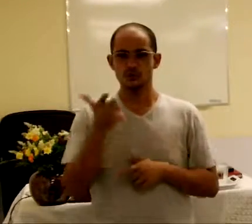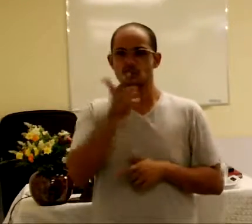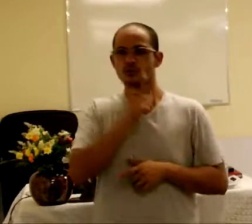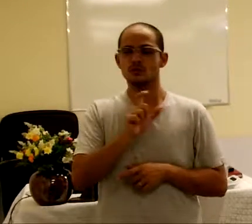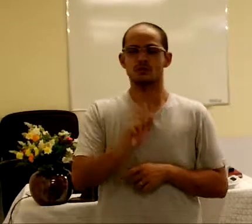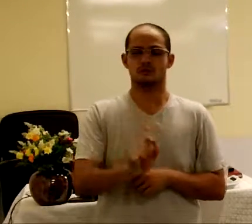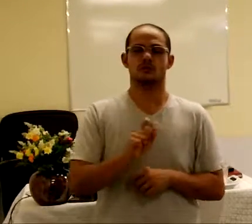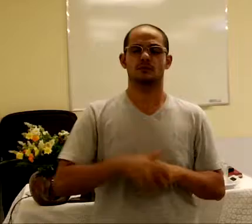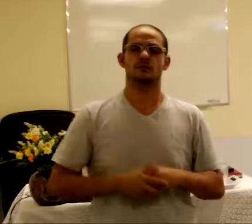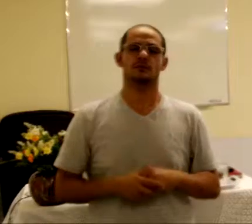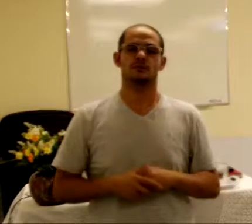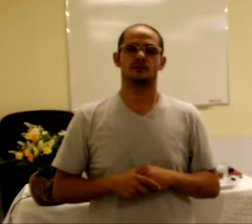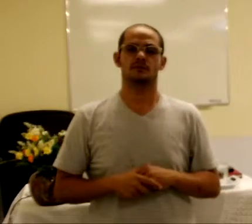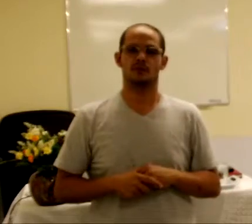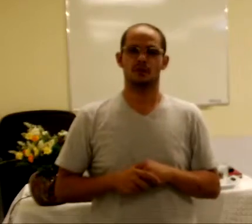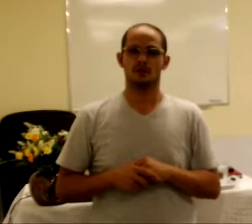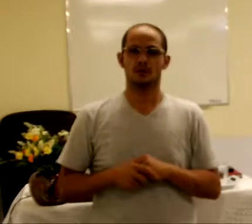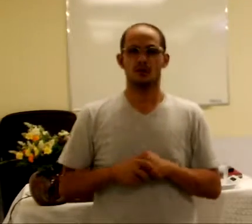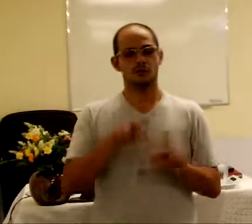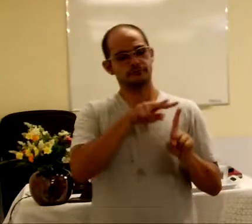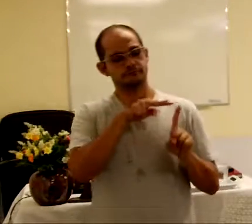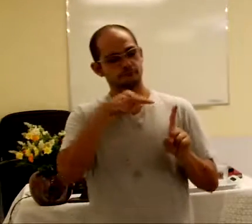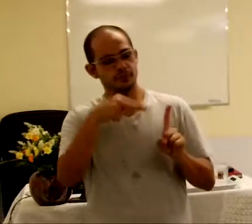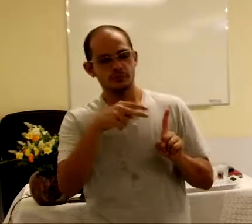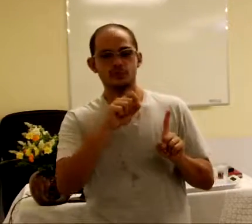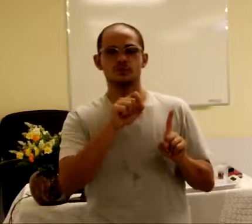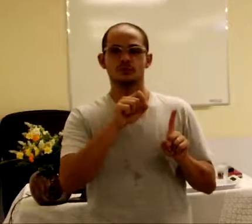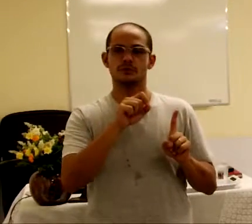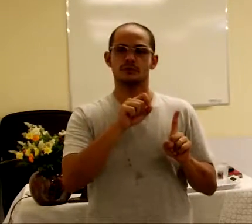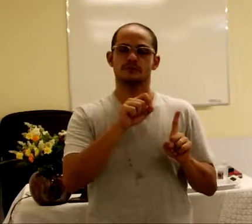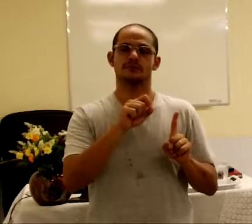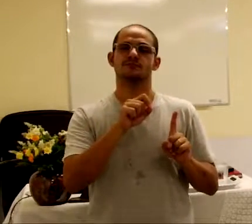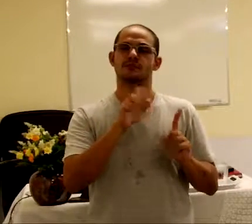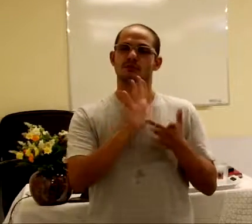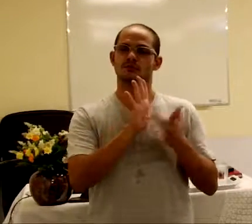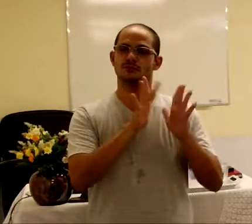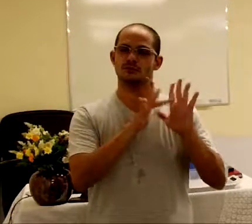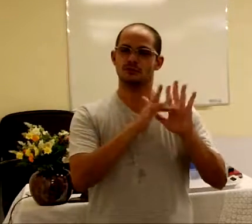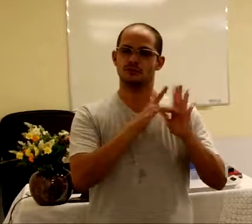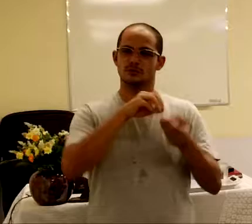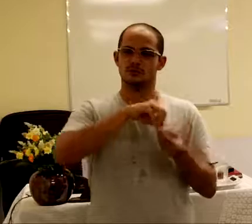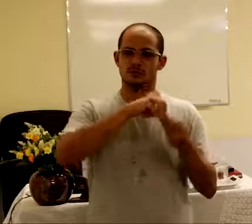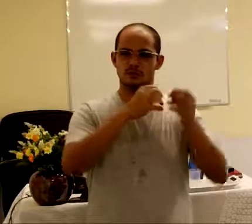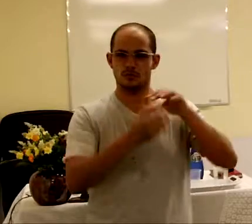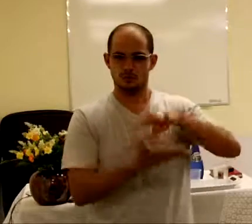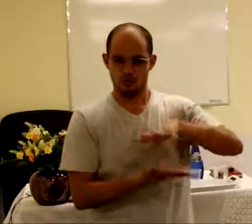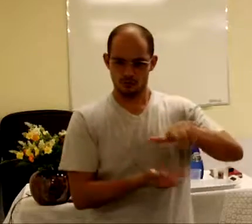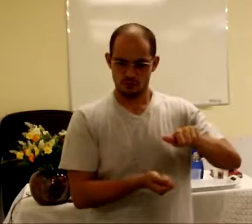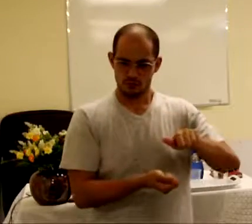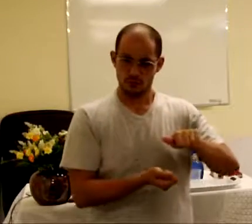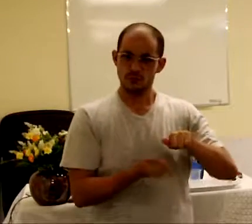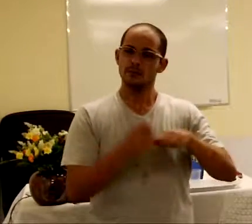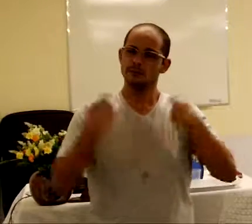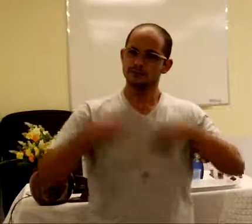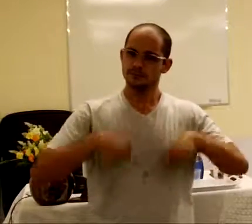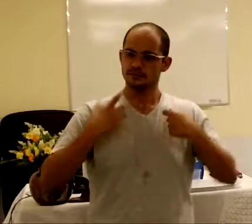essa nossa perspectiva do Cristo Consolador, né? Do Brasil, pátria do Evangelho. Essas questões precisam ser